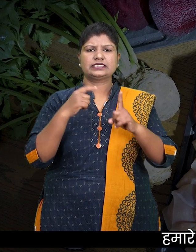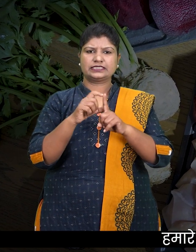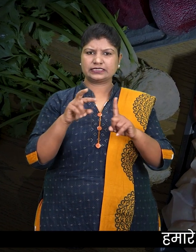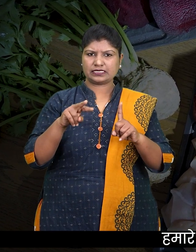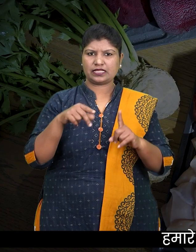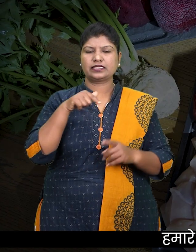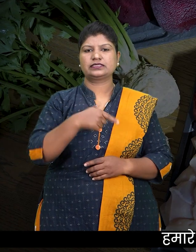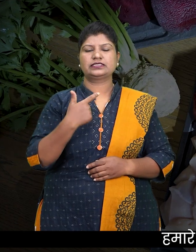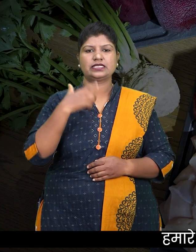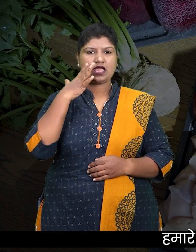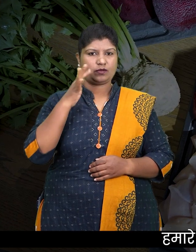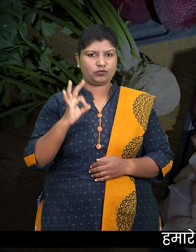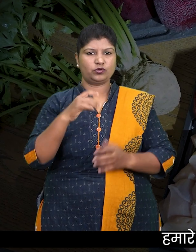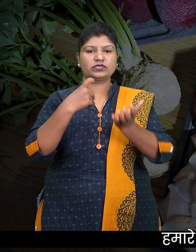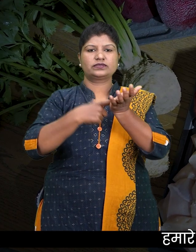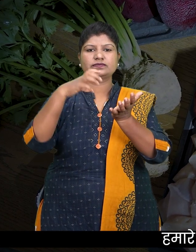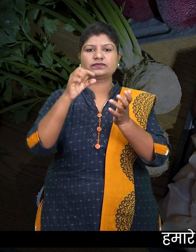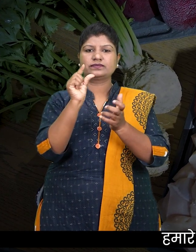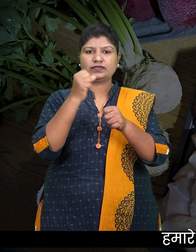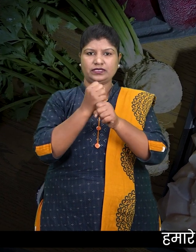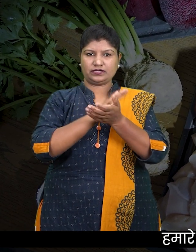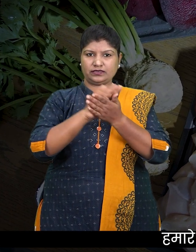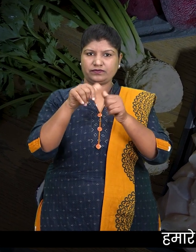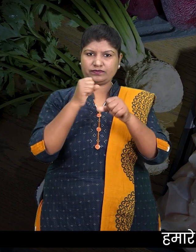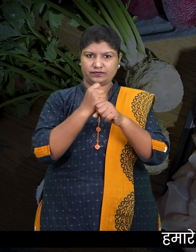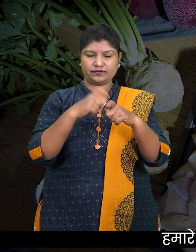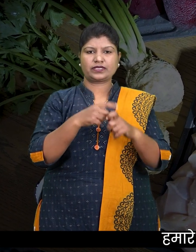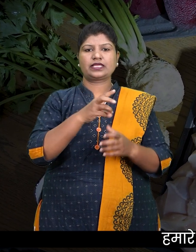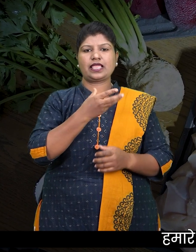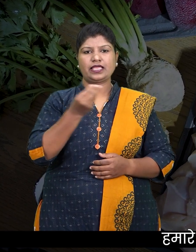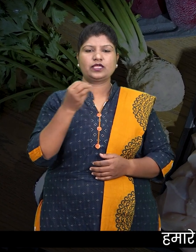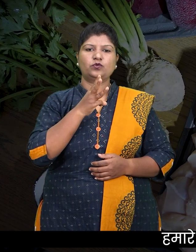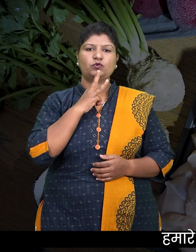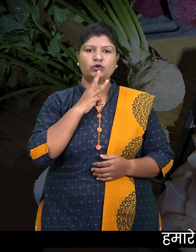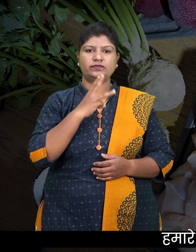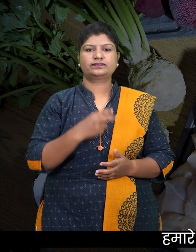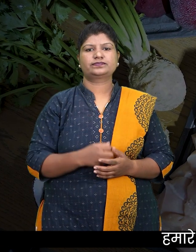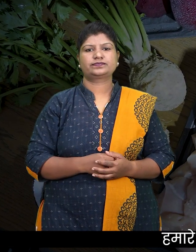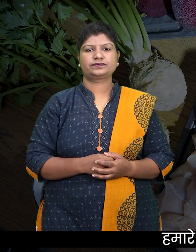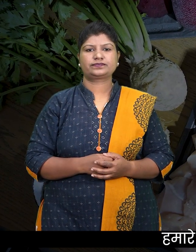हमारे भोजन में रेशे और पानी के महत्व का